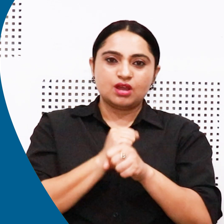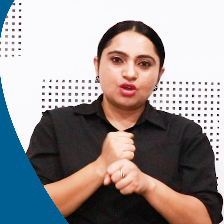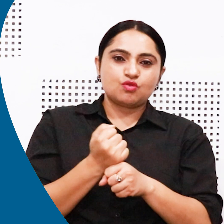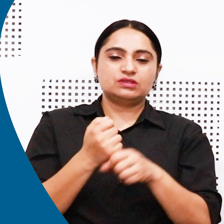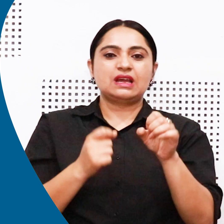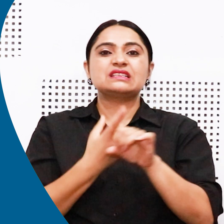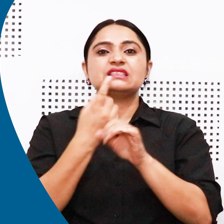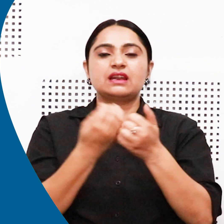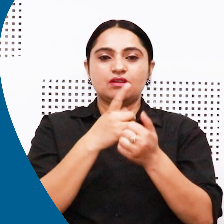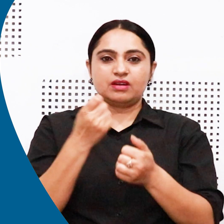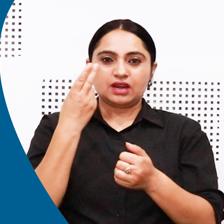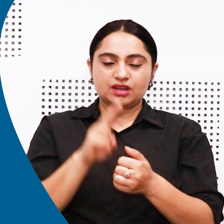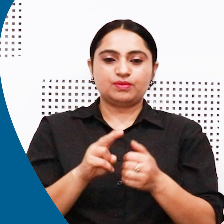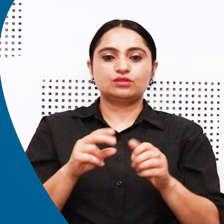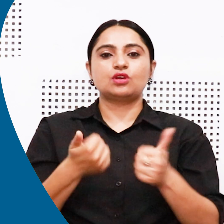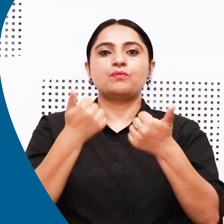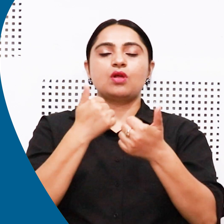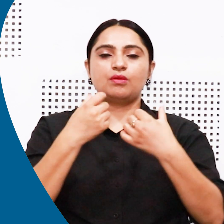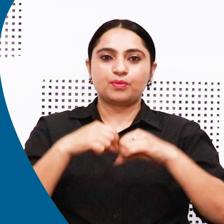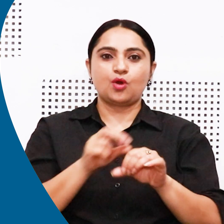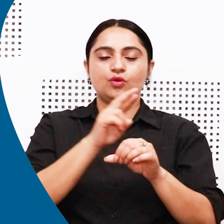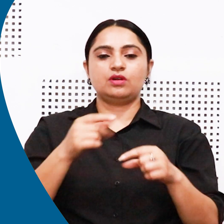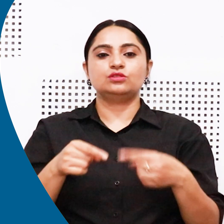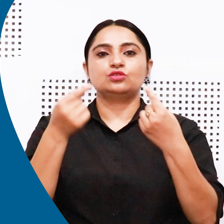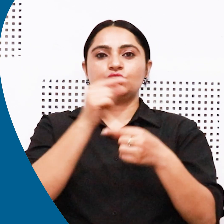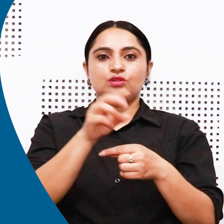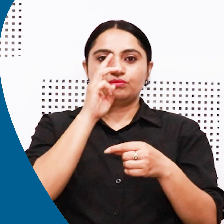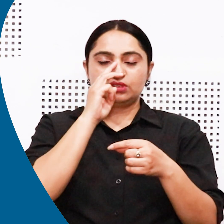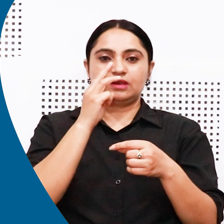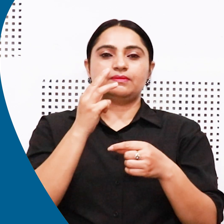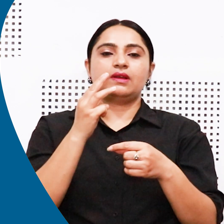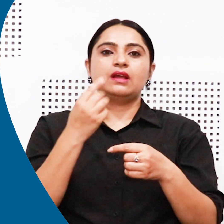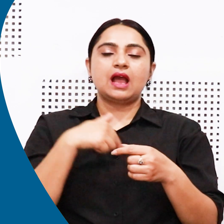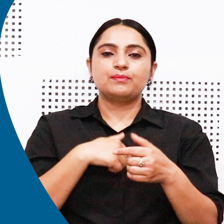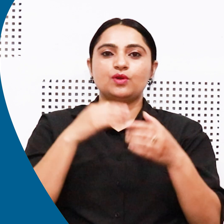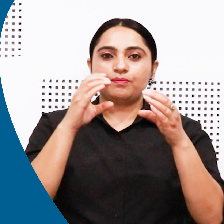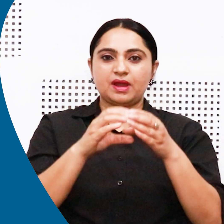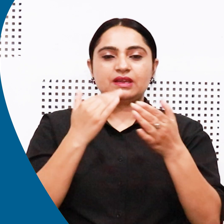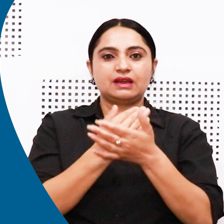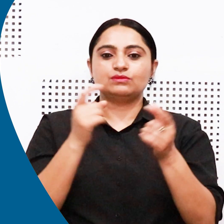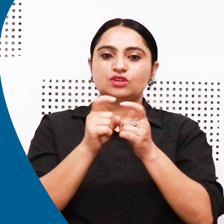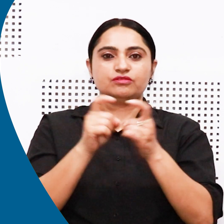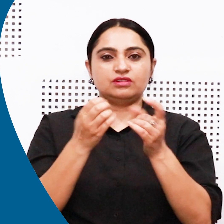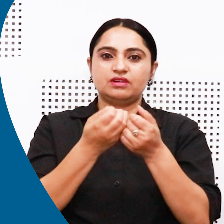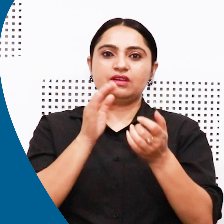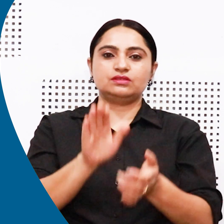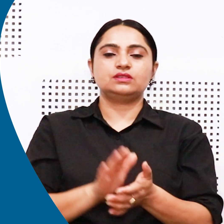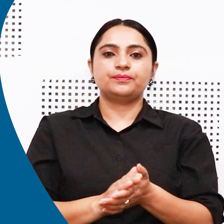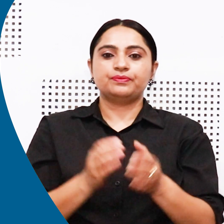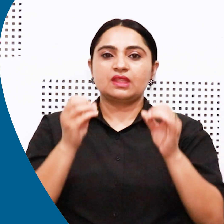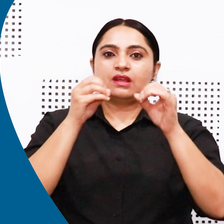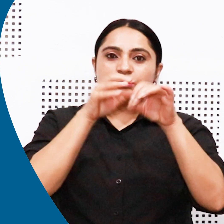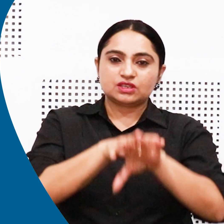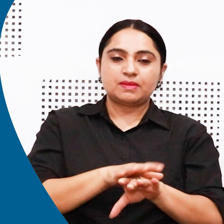सृजना गर्नका लागि भएका सफल अभ्यास र चुनौतीका बारेमा कार्यक्रम हाम्रो पालिकामा छलफल भएको छ।